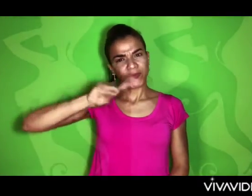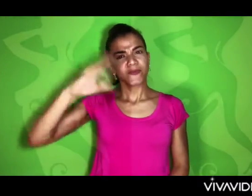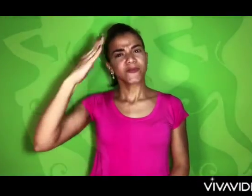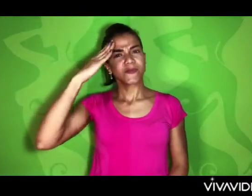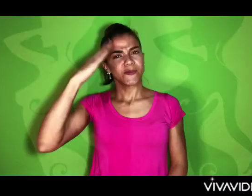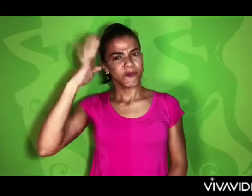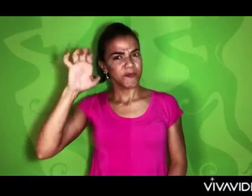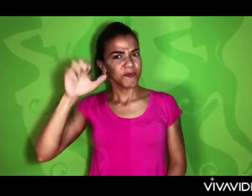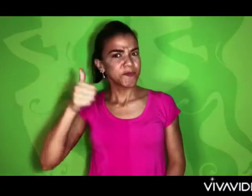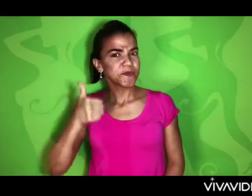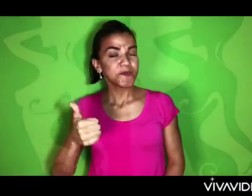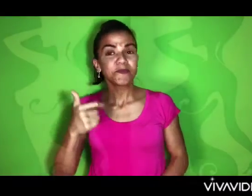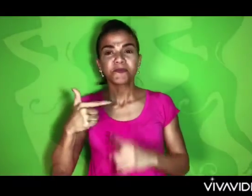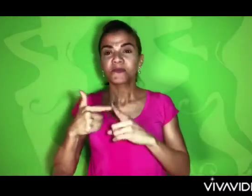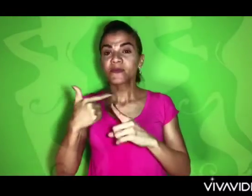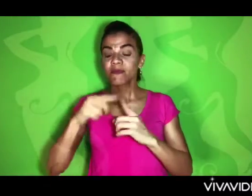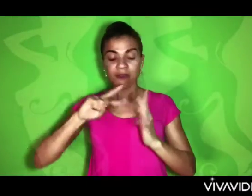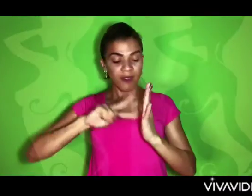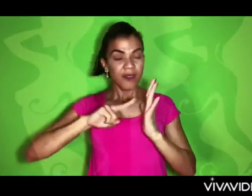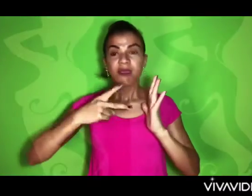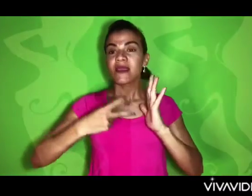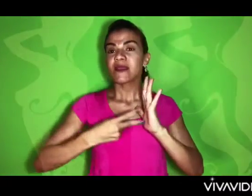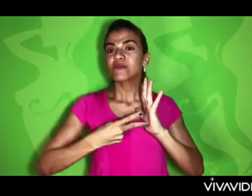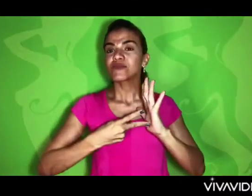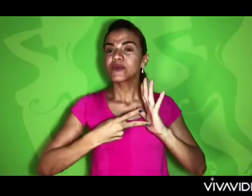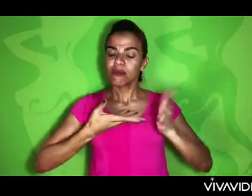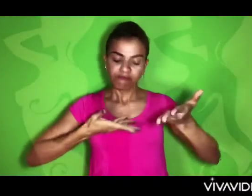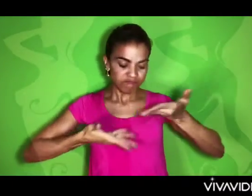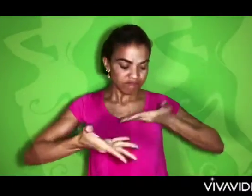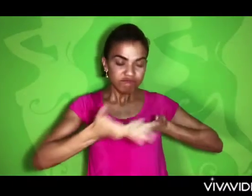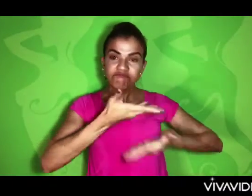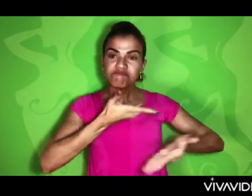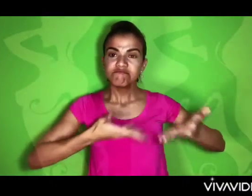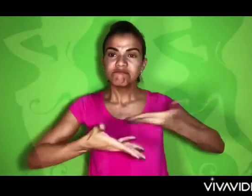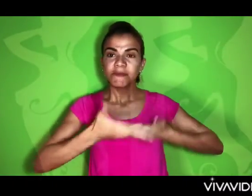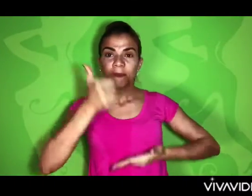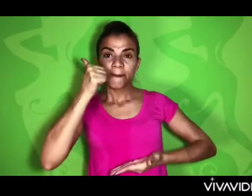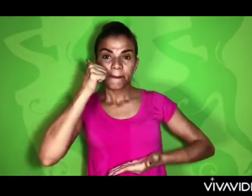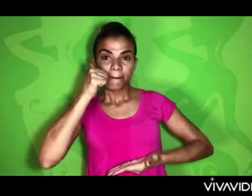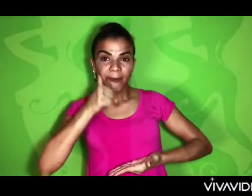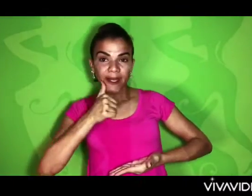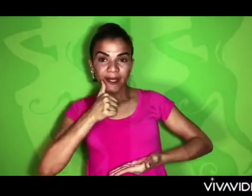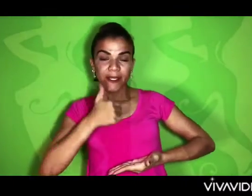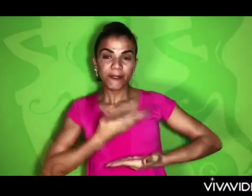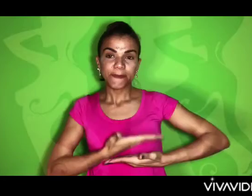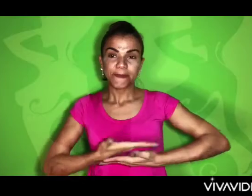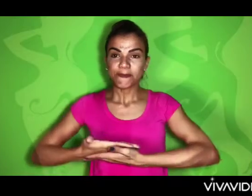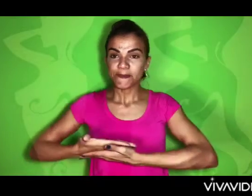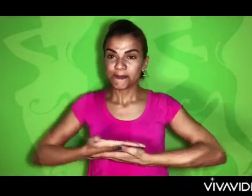é né Vocês sabem bem sobre isso então essa relação